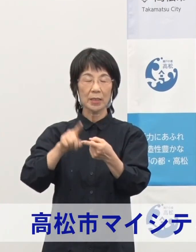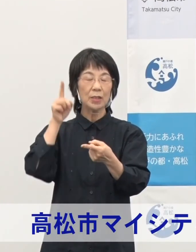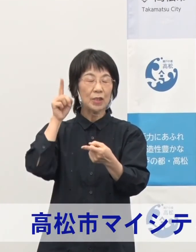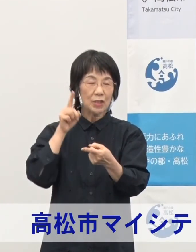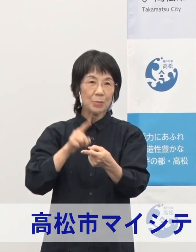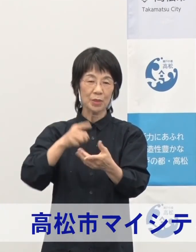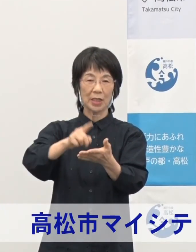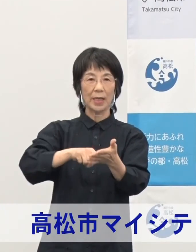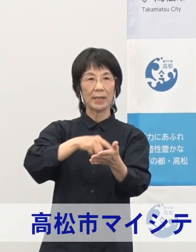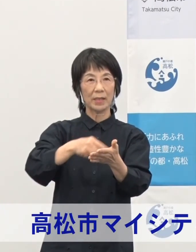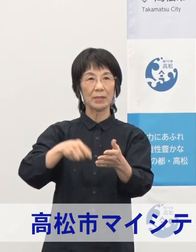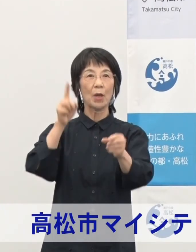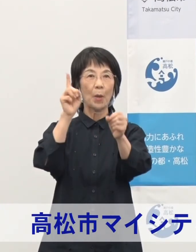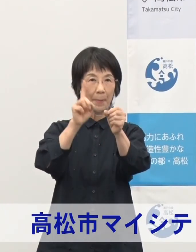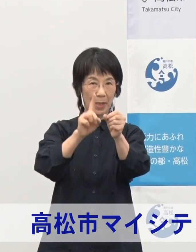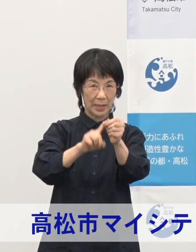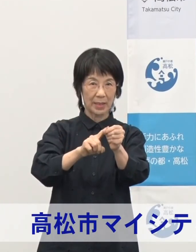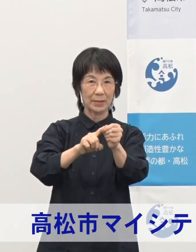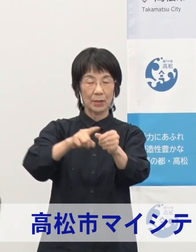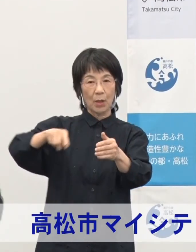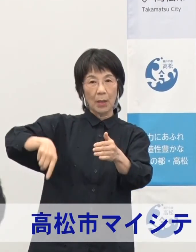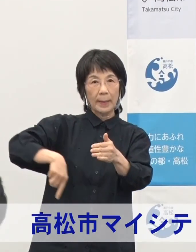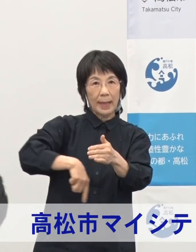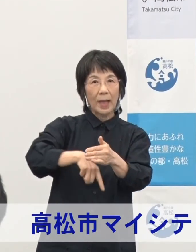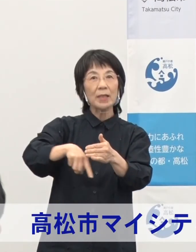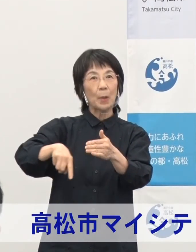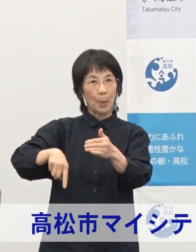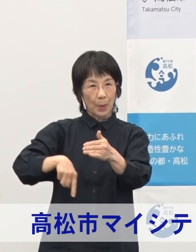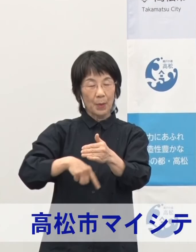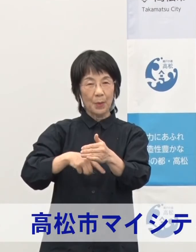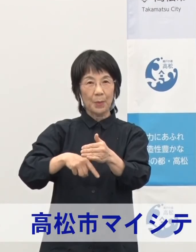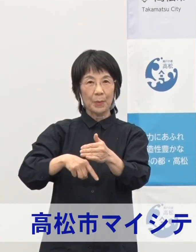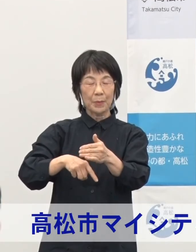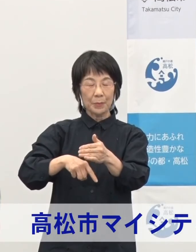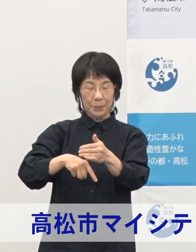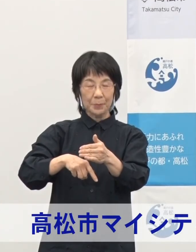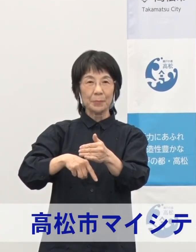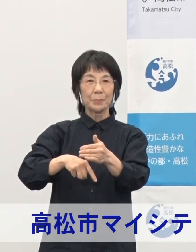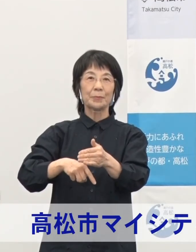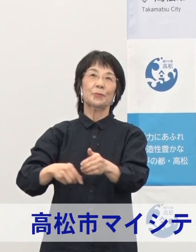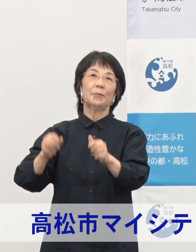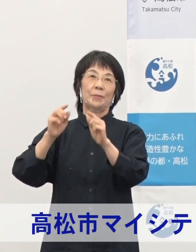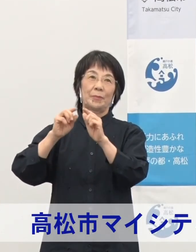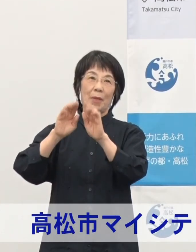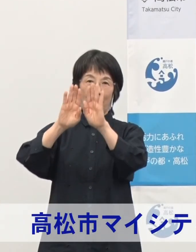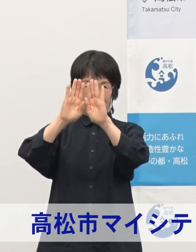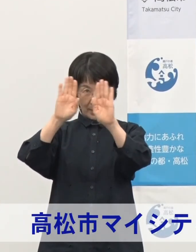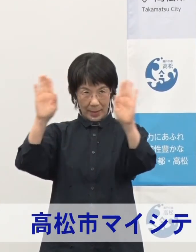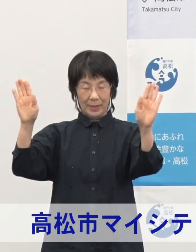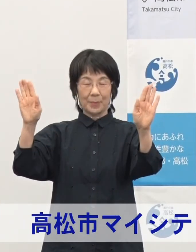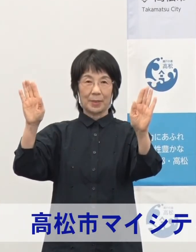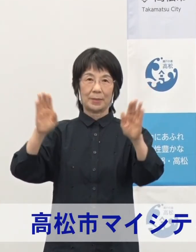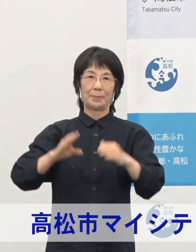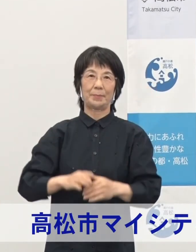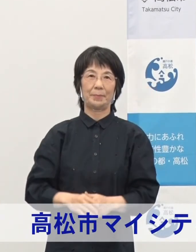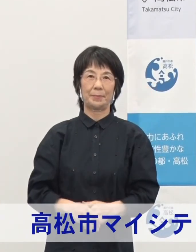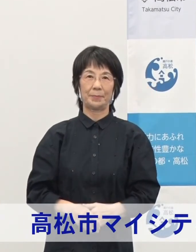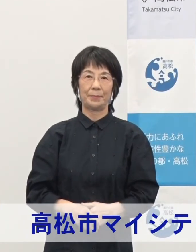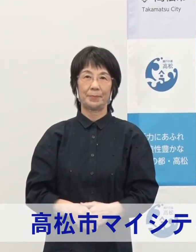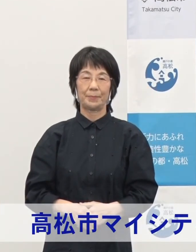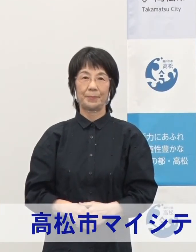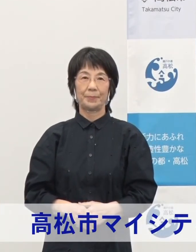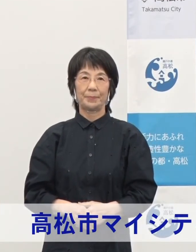解決することを目指す仕組みであります高松しまいシティレポートというものを運用の軍用を開始を致し